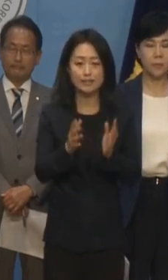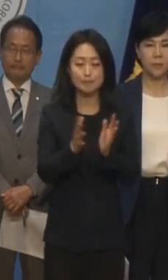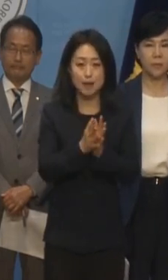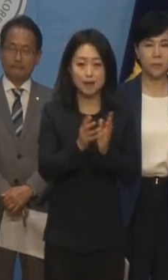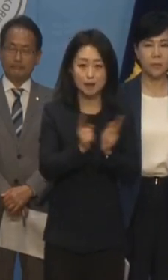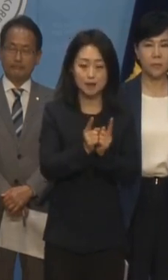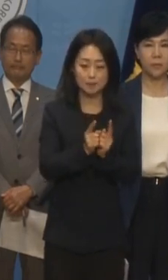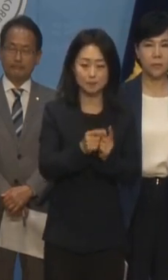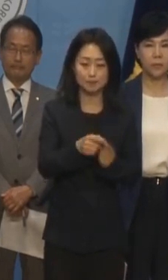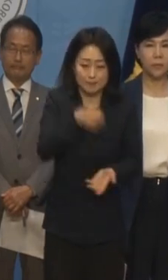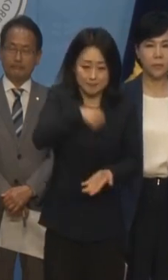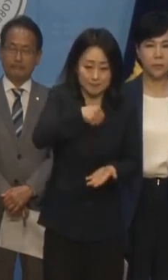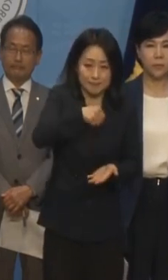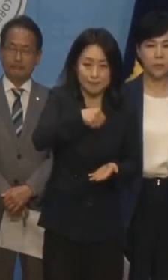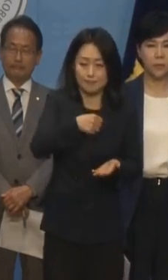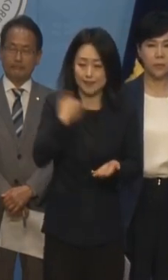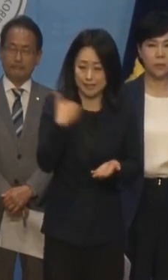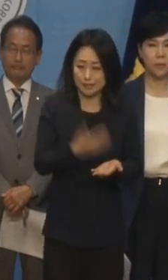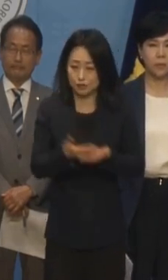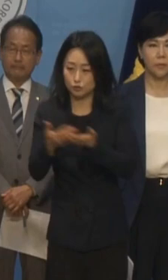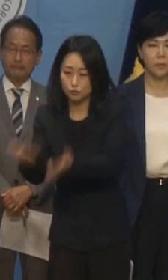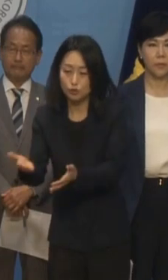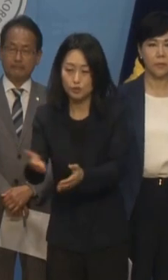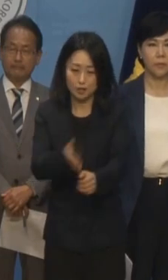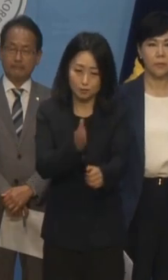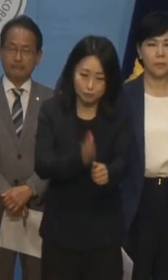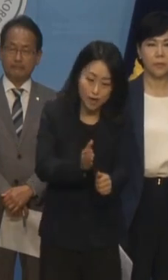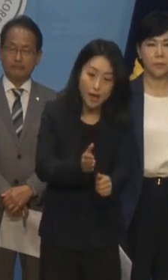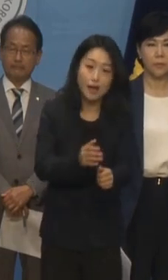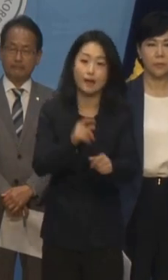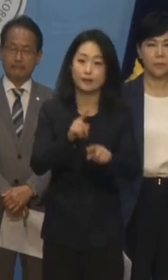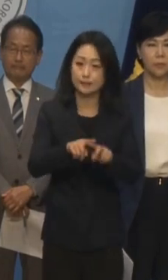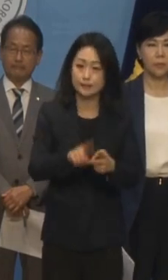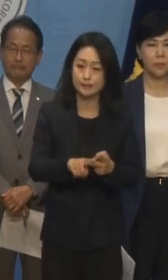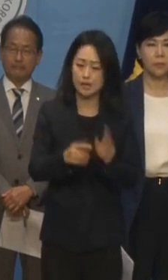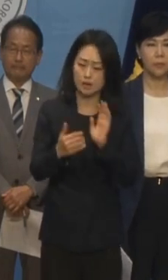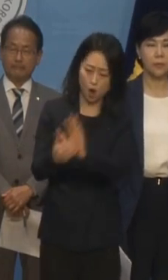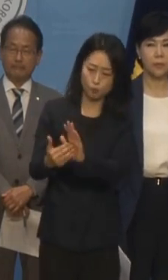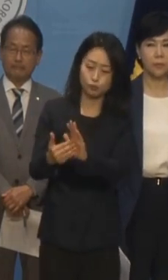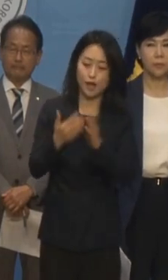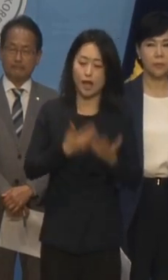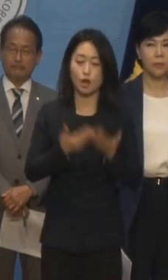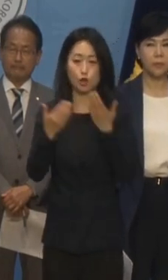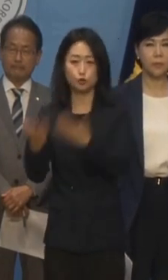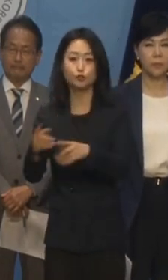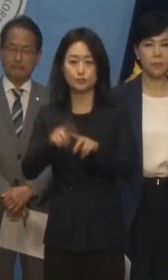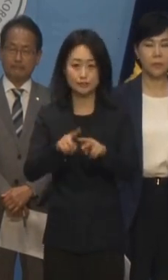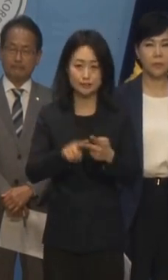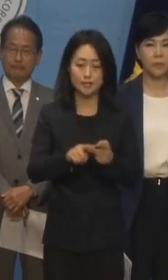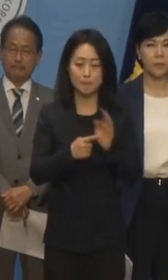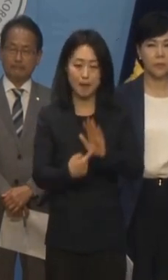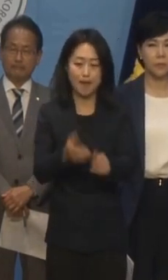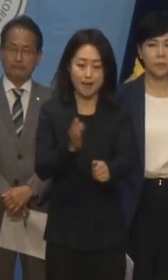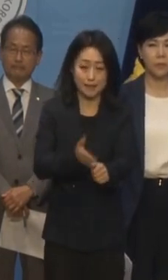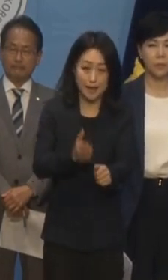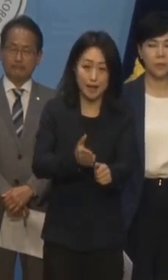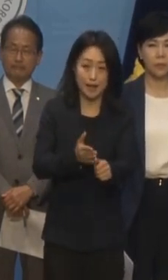없이 반환하거나 반환하도록 하거나 그 거부의 의사를 밝히거나 밝히도록